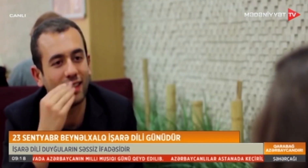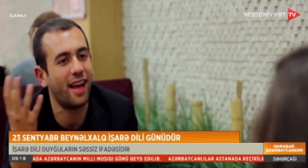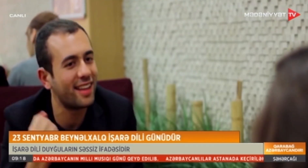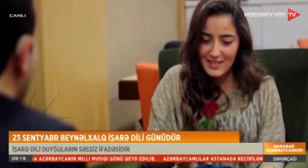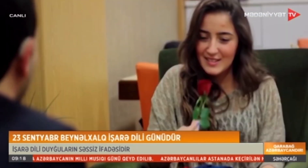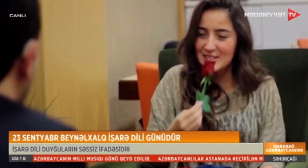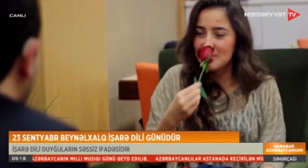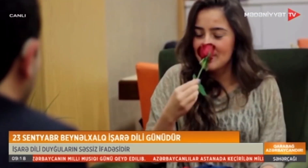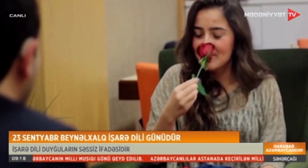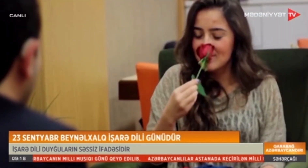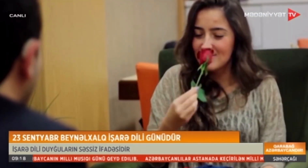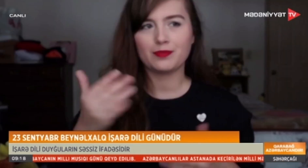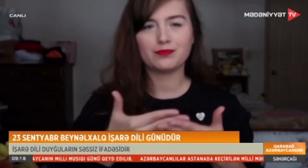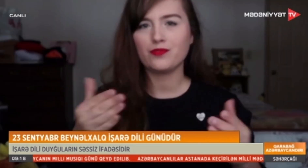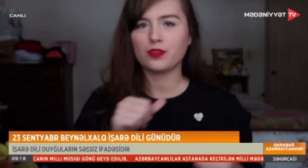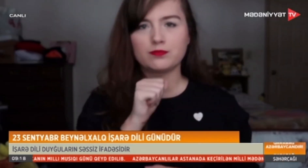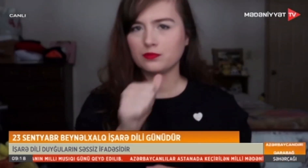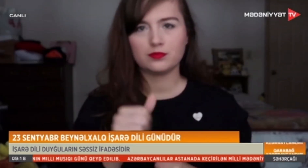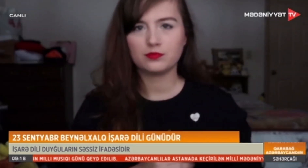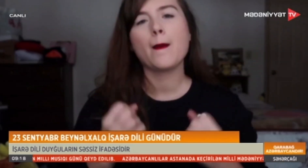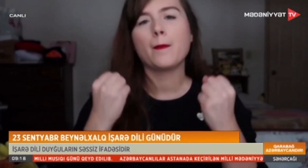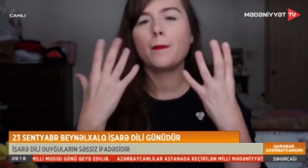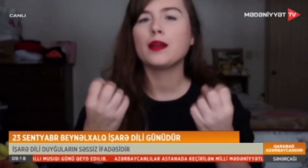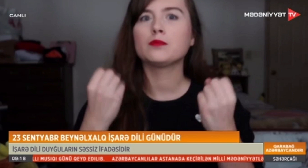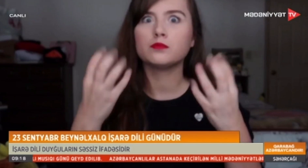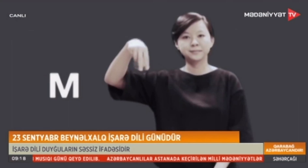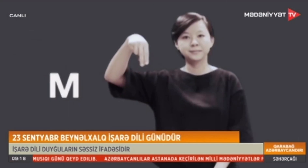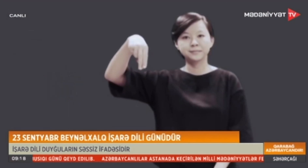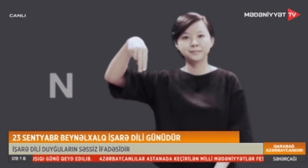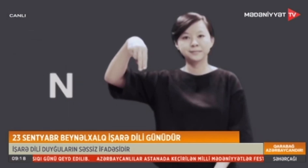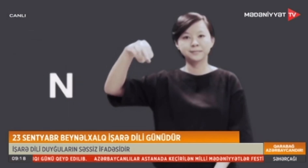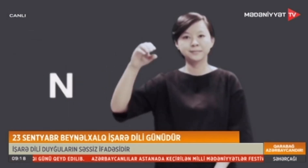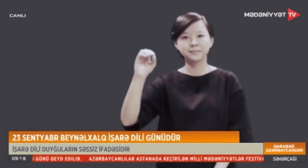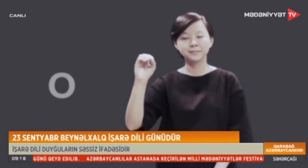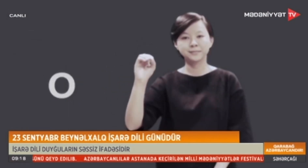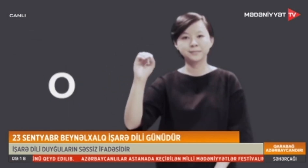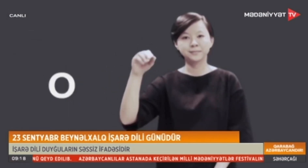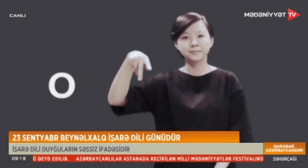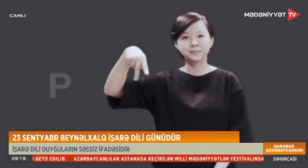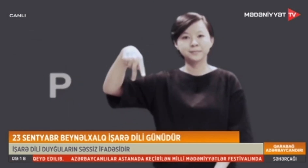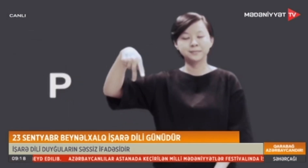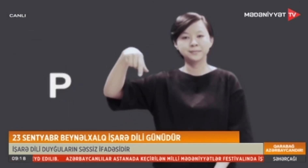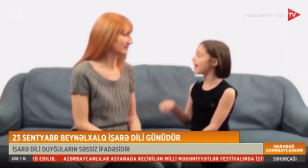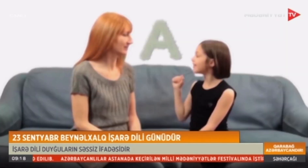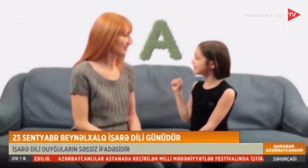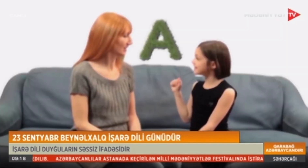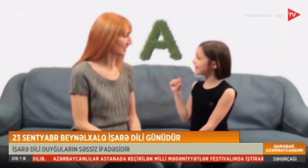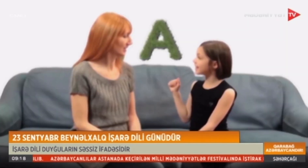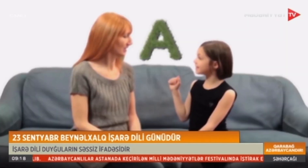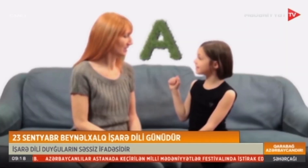davam edirlər, məlumatlanırlar. Bitirdikdən sonra? Bitirdikdən sonra da gedirlər, öyrənirlər. Yəni, həmin o jestini necə